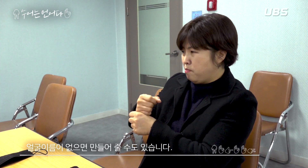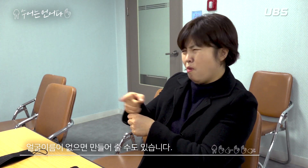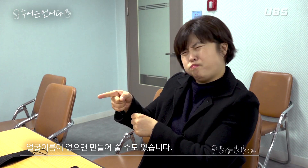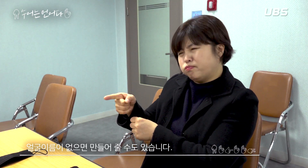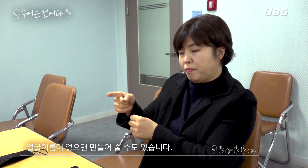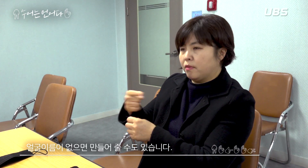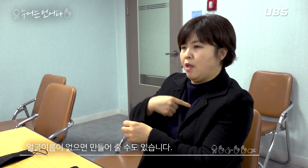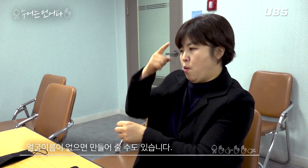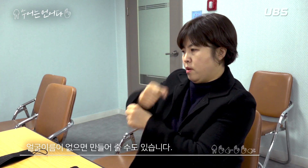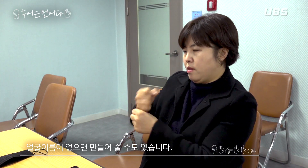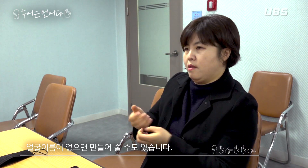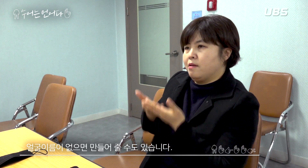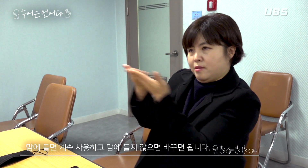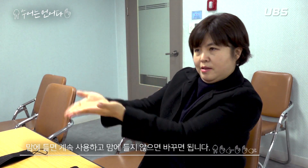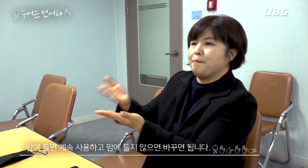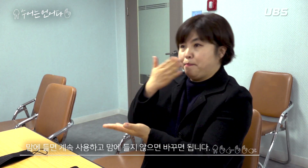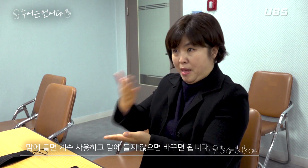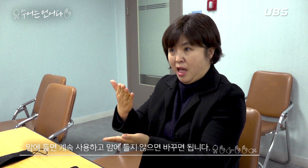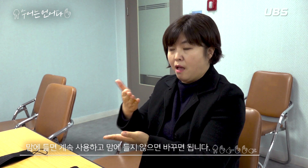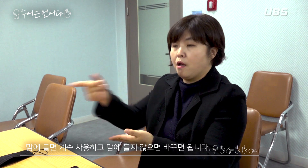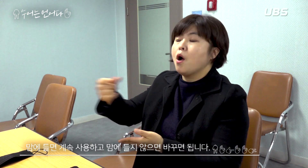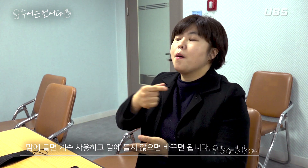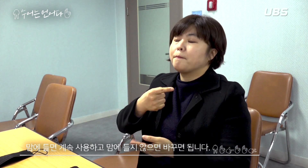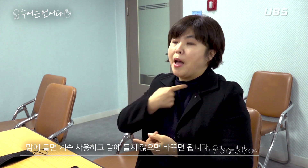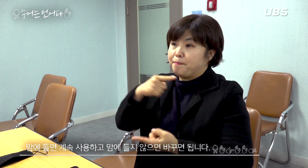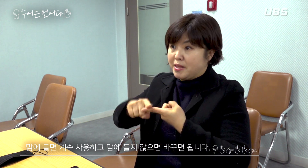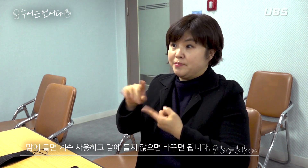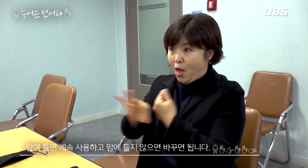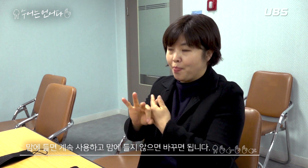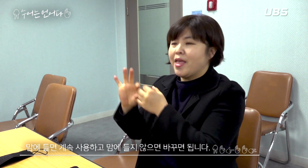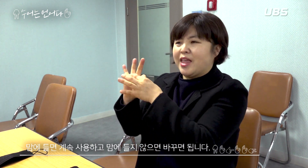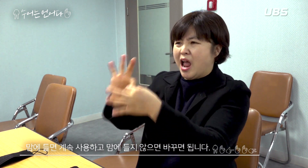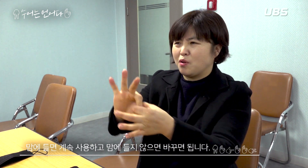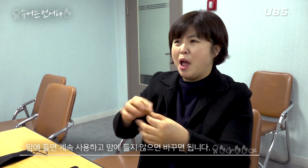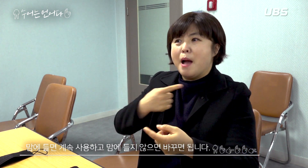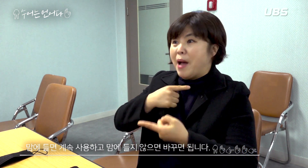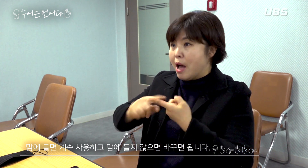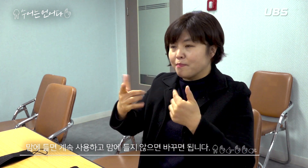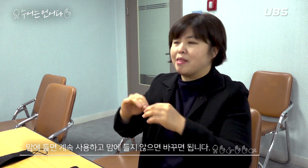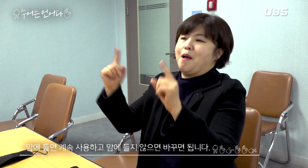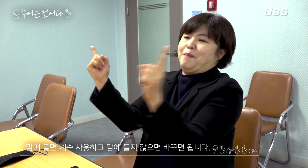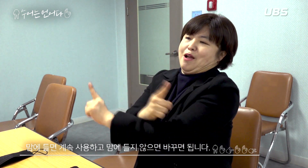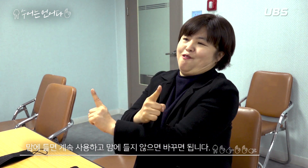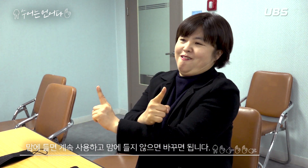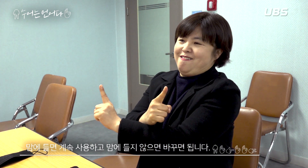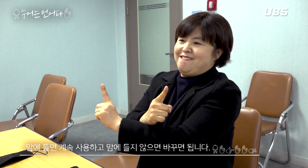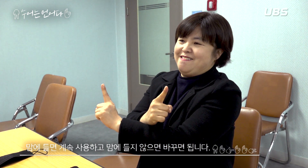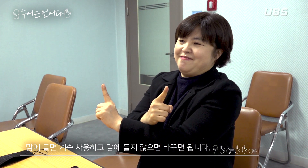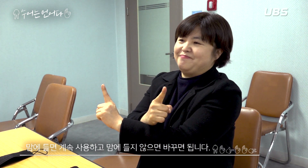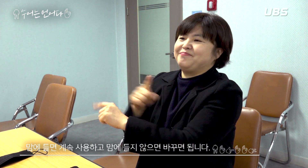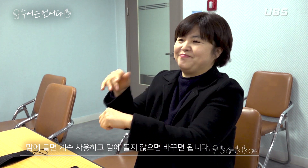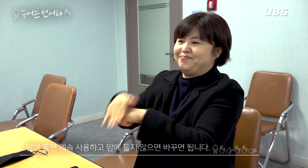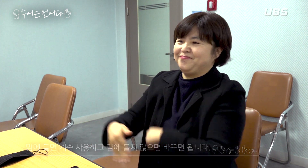없으면 만들어줄 수도 있습니다. 마음에 들면 계속 사용하고 마음에 들지 않으면 바꾸면